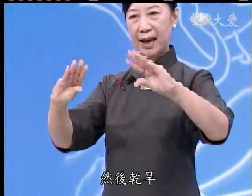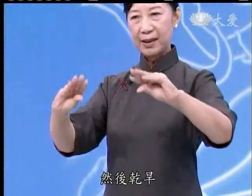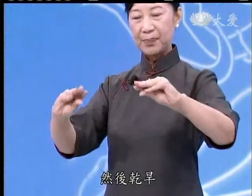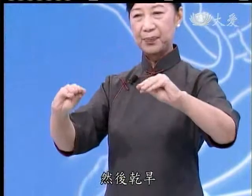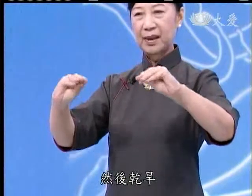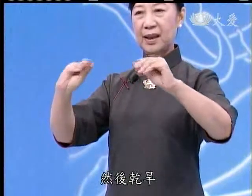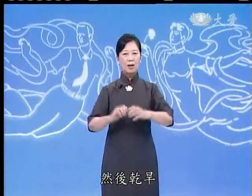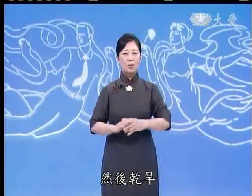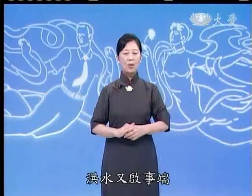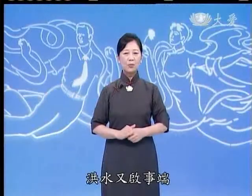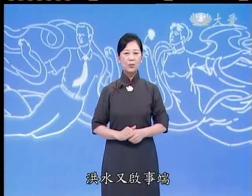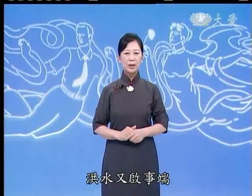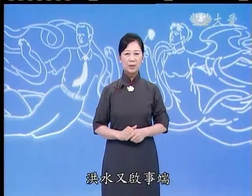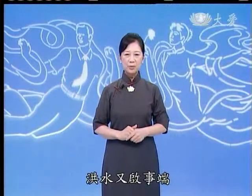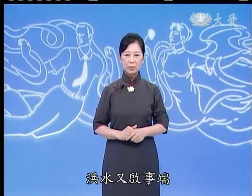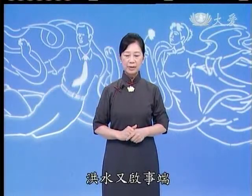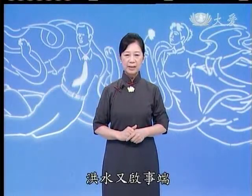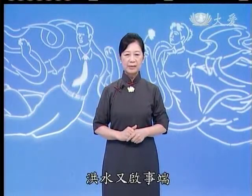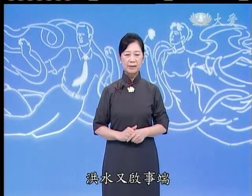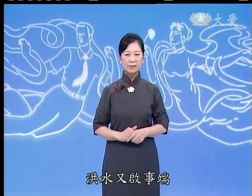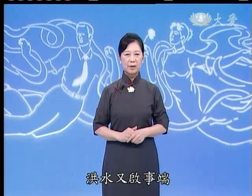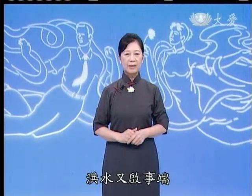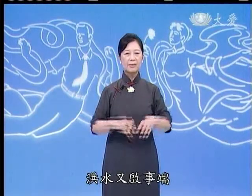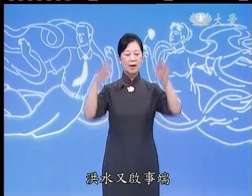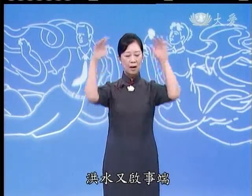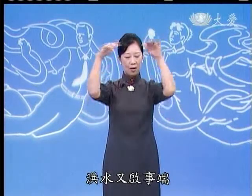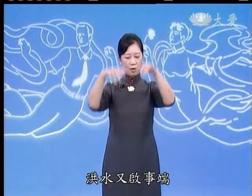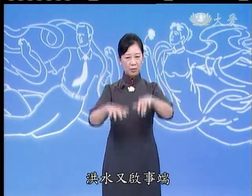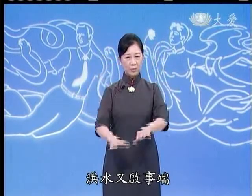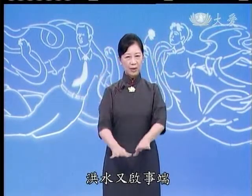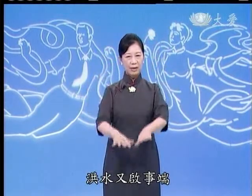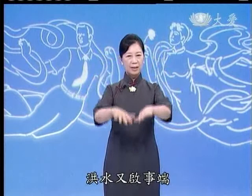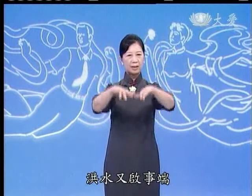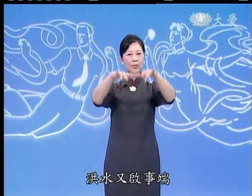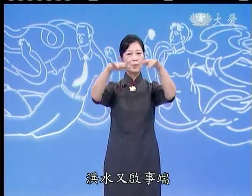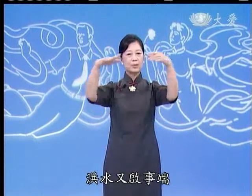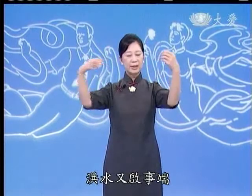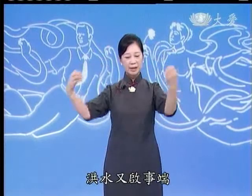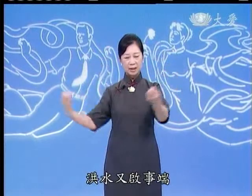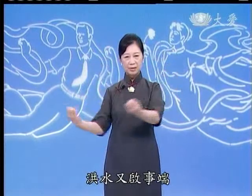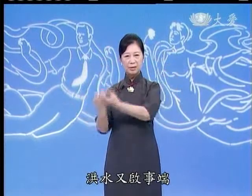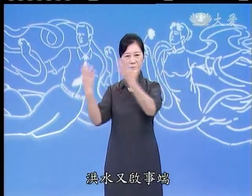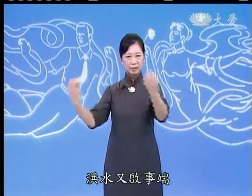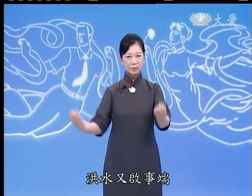旱，洪水又起四段，洪水又起四